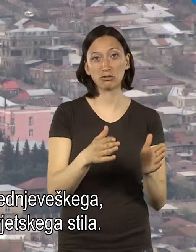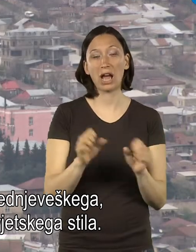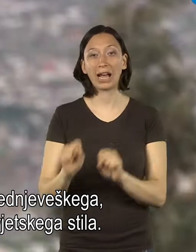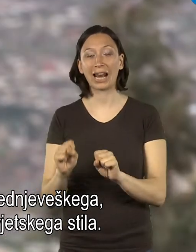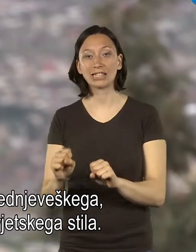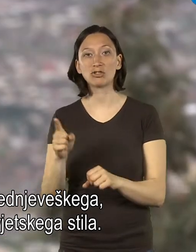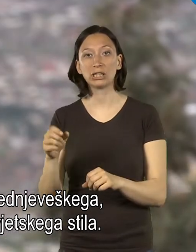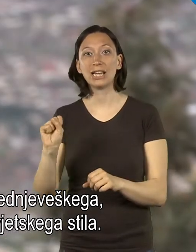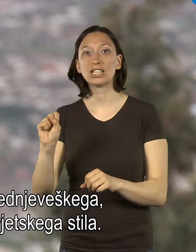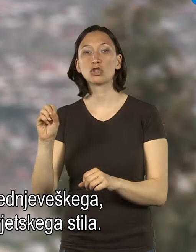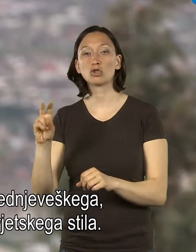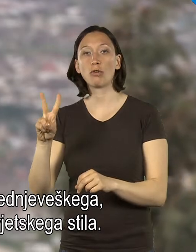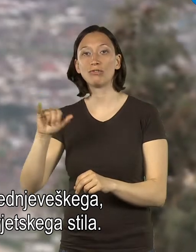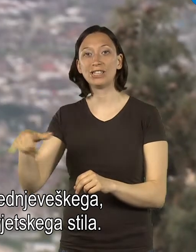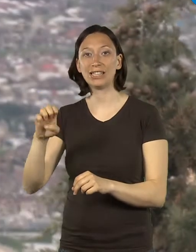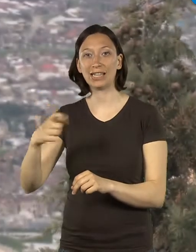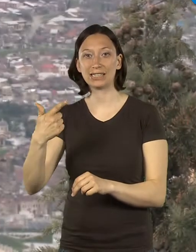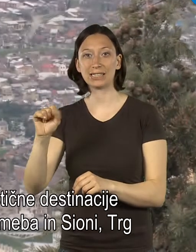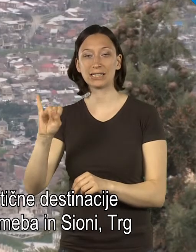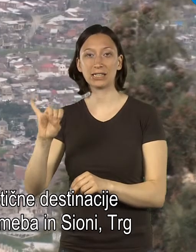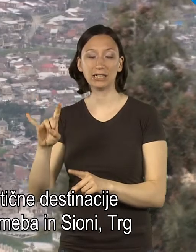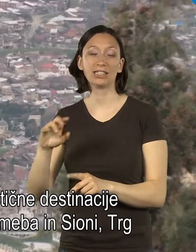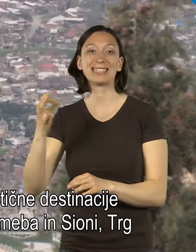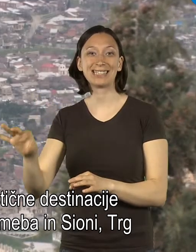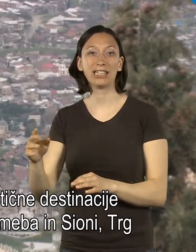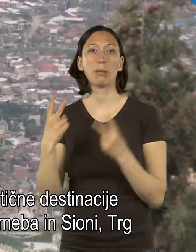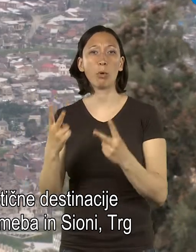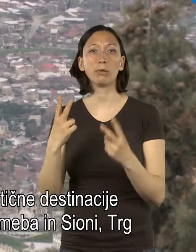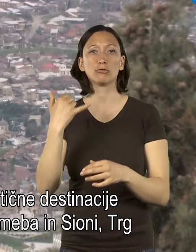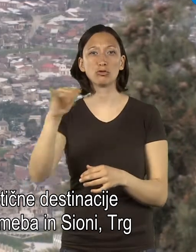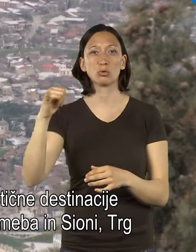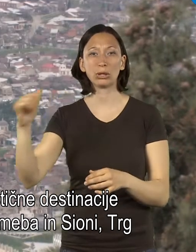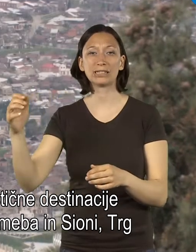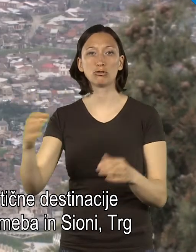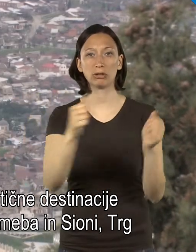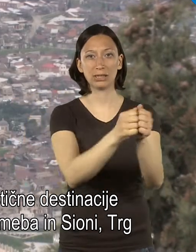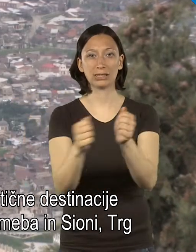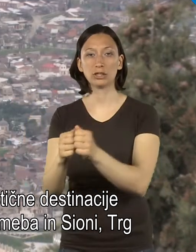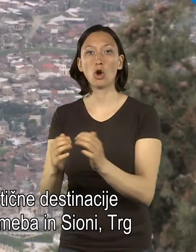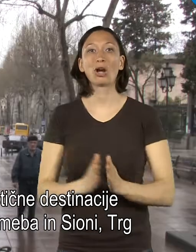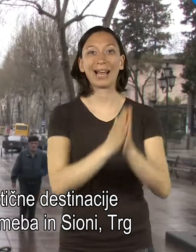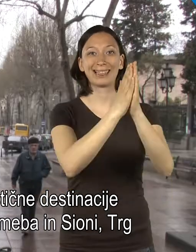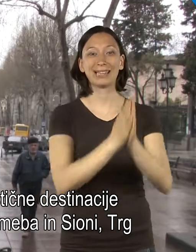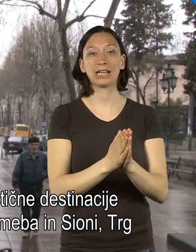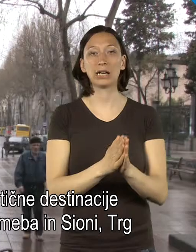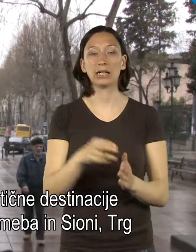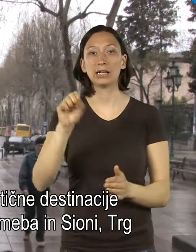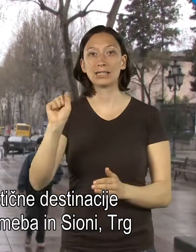in sovjetskega stila. Pomembnejše turistične destinacije so katedrale, na primer Sameba in